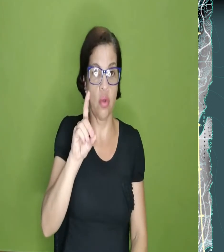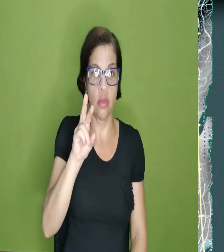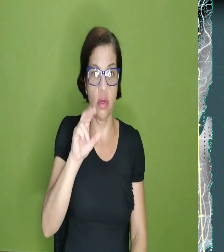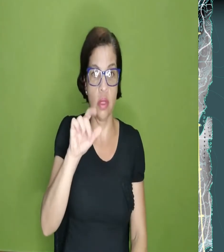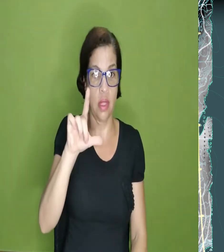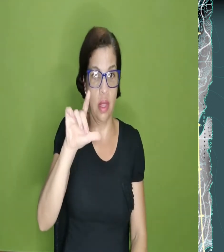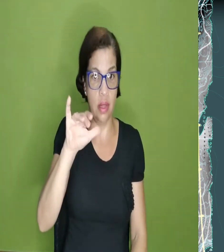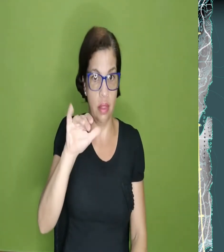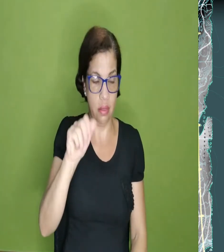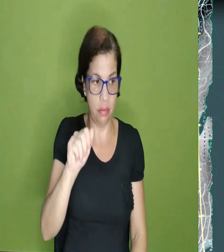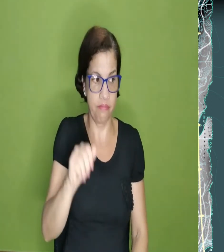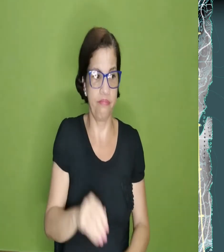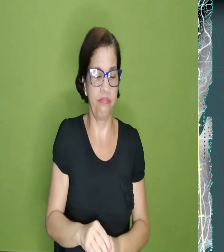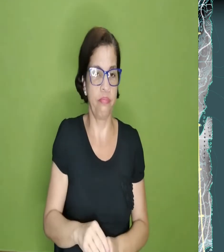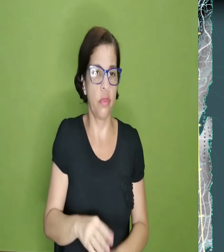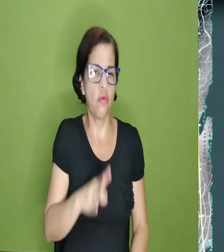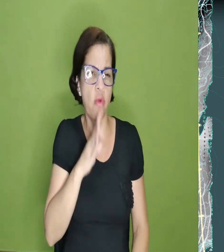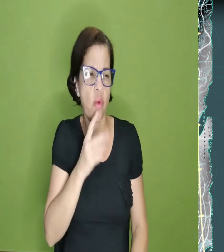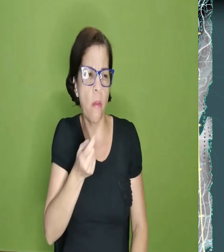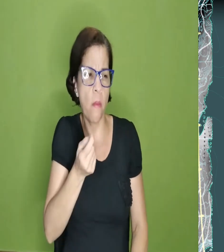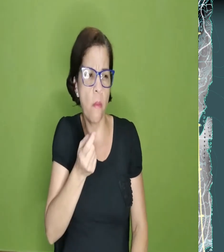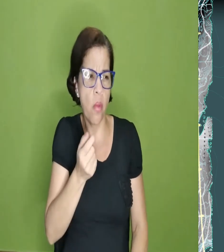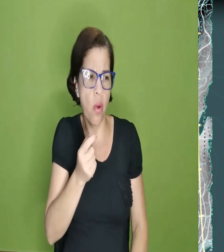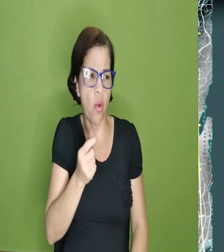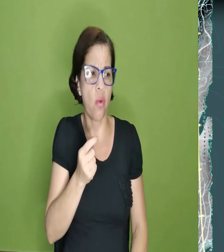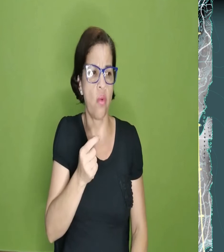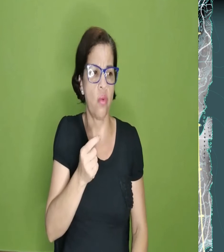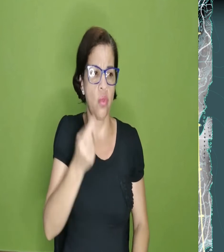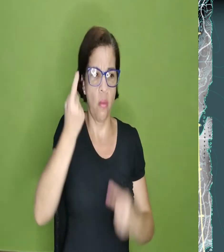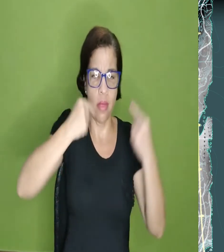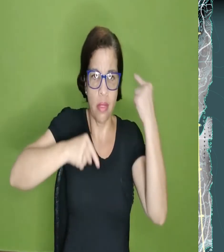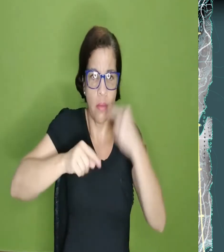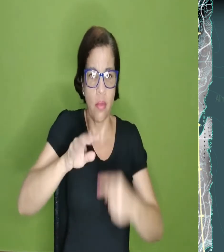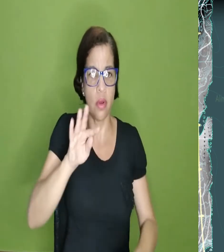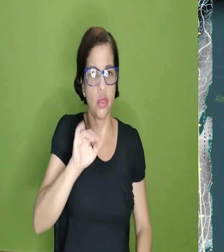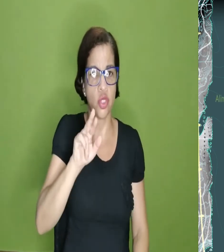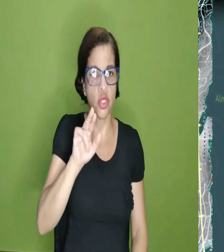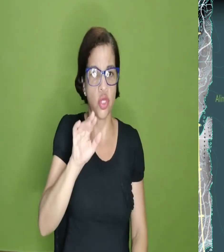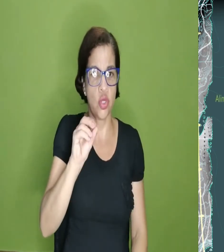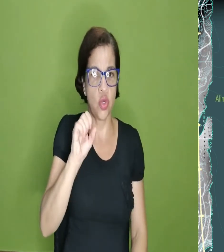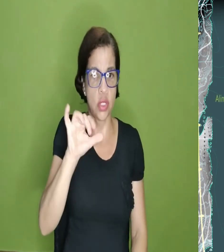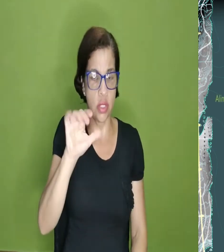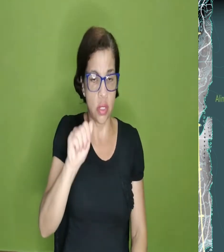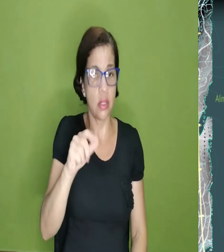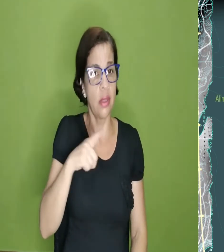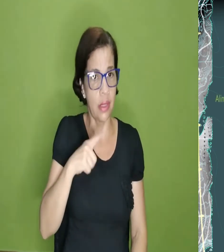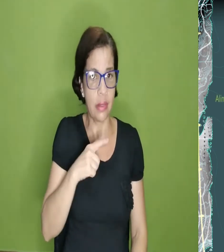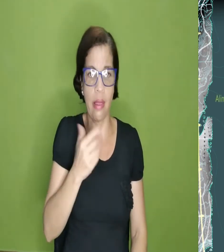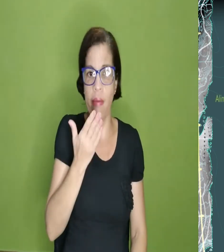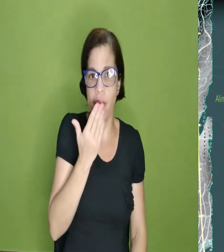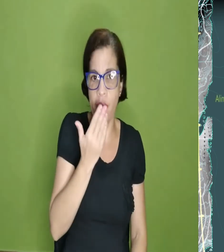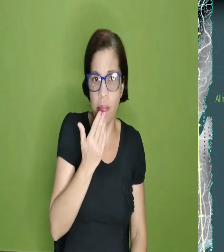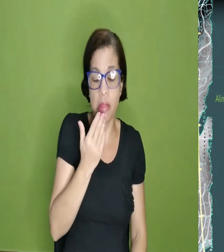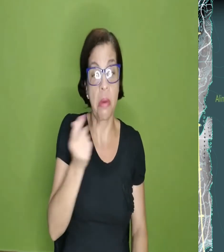norepinefrina. Vamos conhecer um pouco mais o metabolismo da tirosina, que está presente na